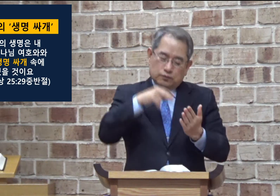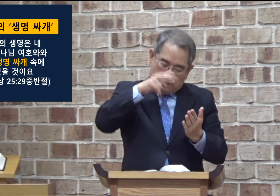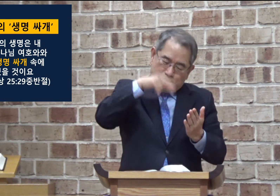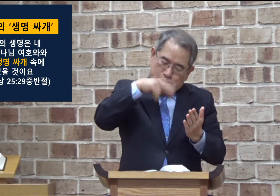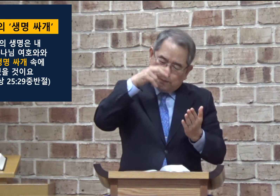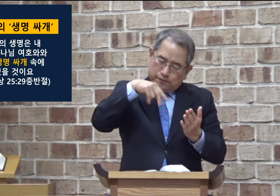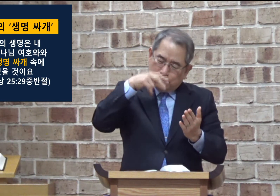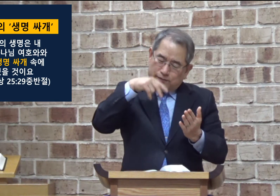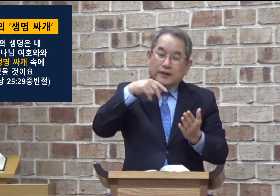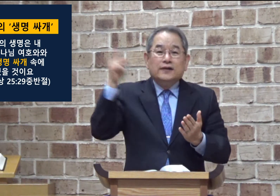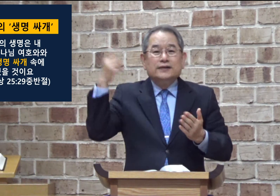마지막으로